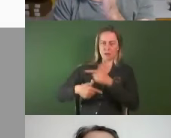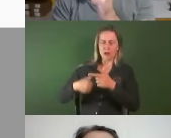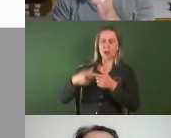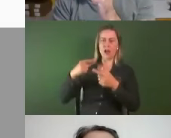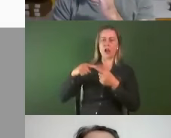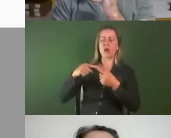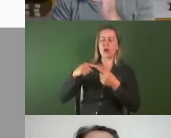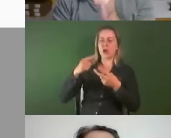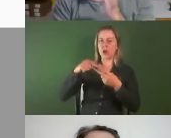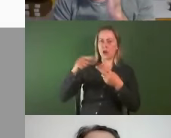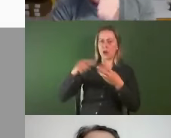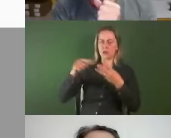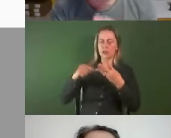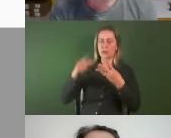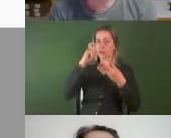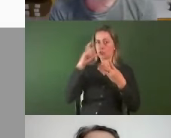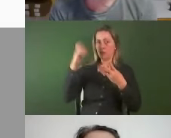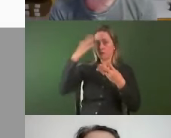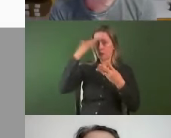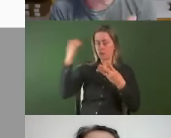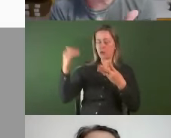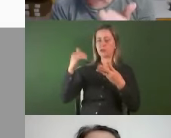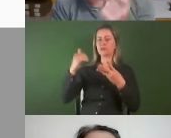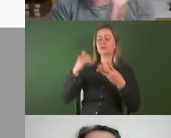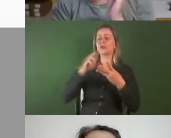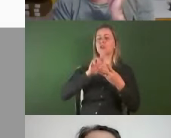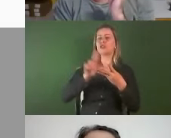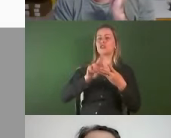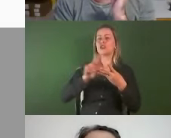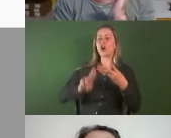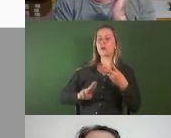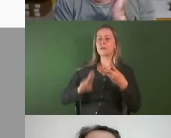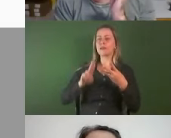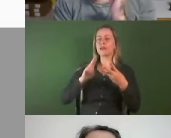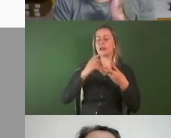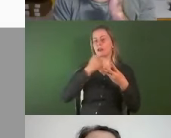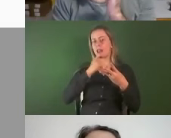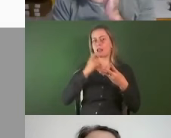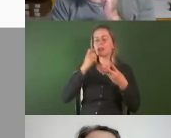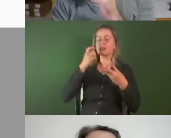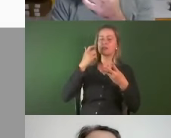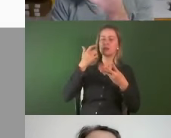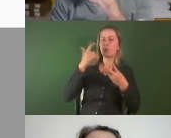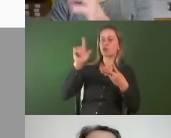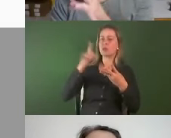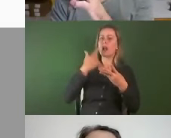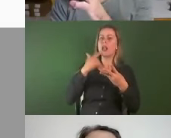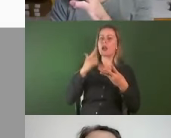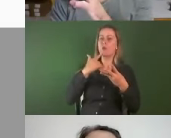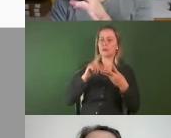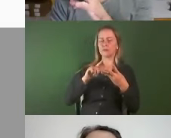Ray e do El Lissitzky, acho que é assim que fala o nome dele. E isso provoca